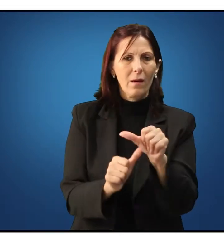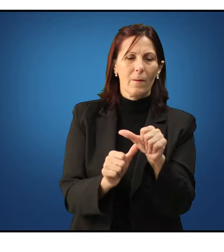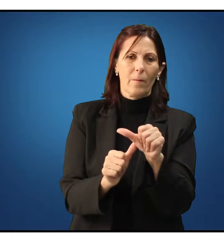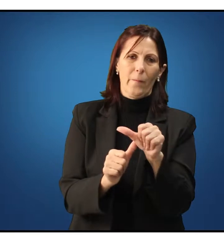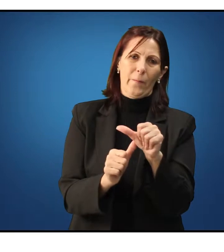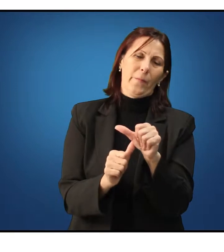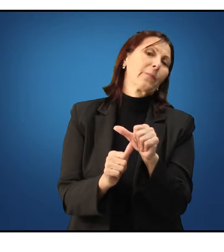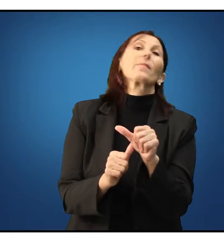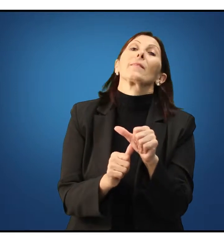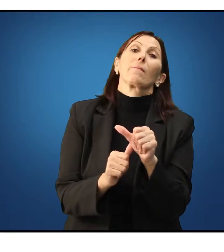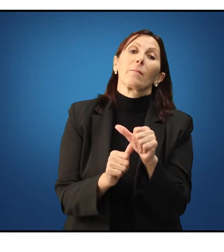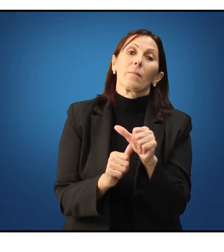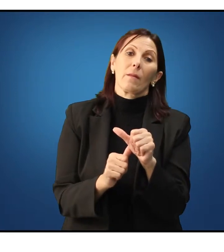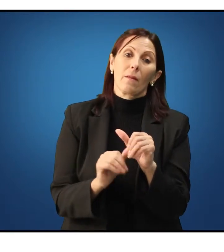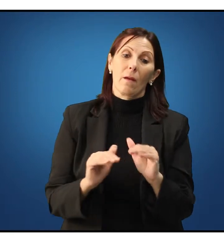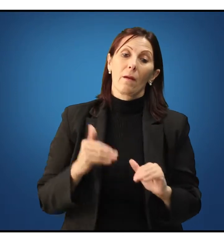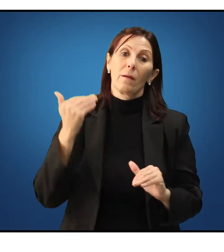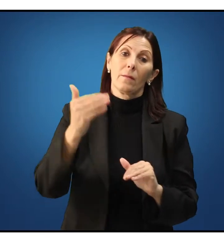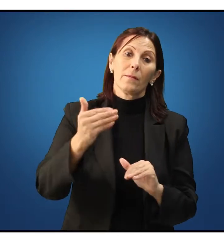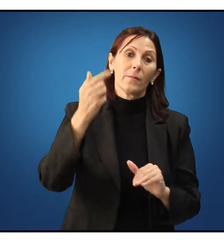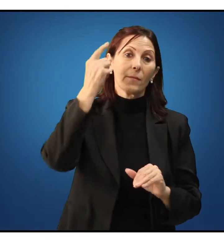também do pensamento moderno,